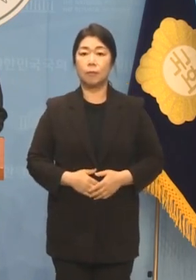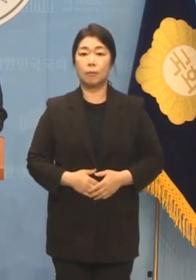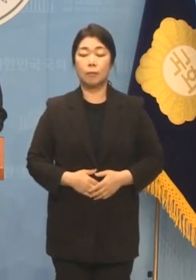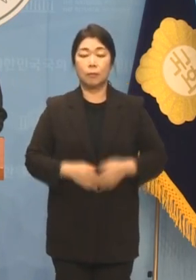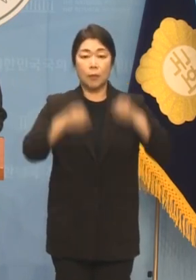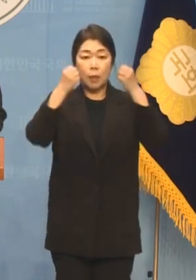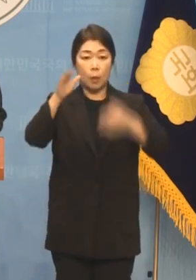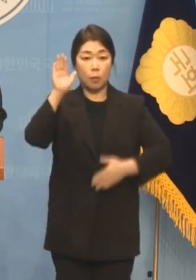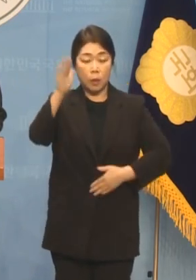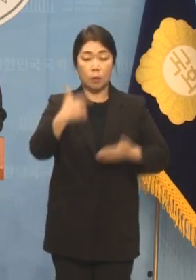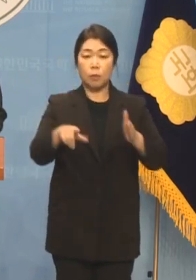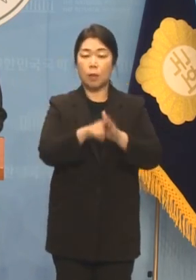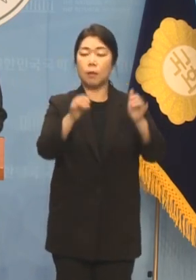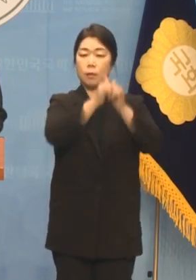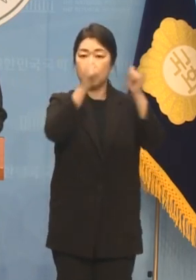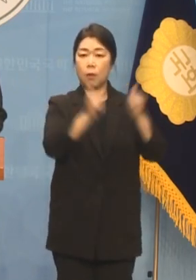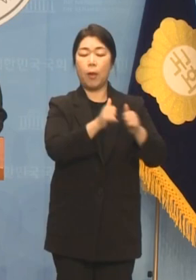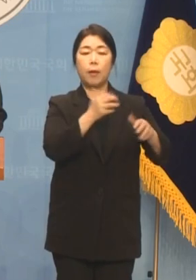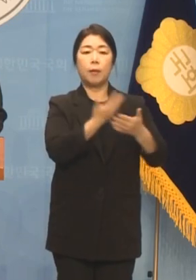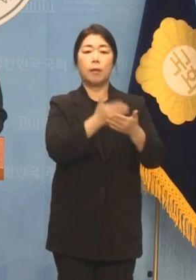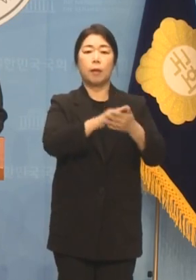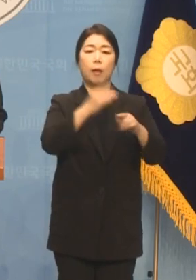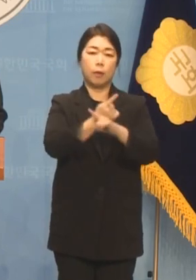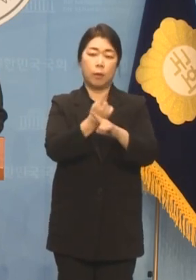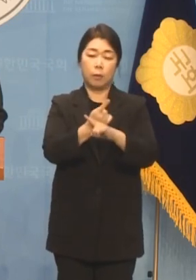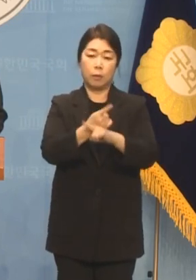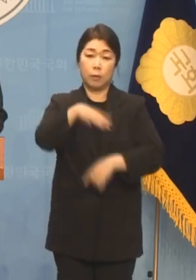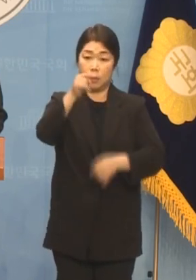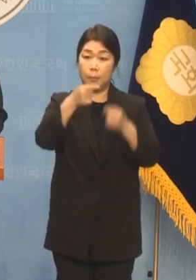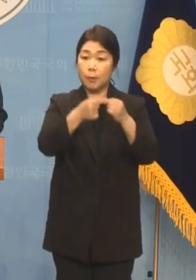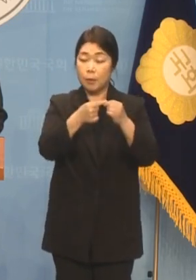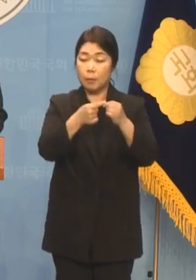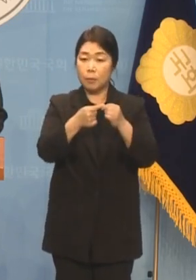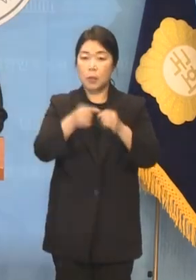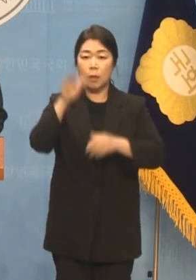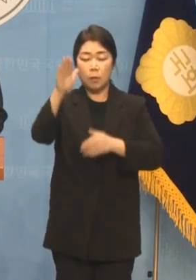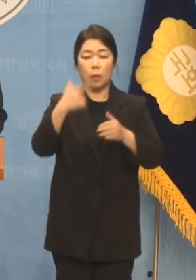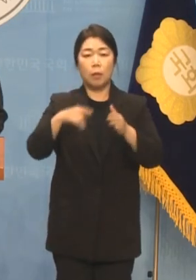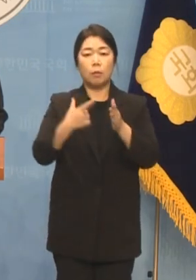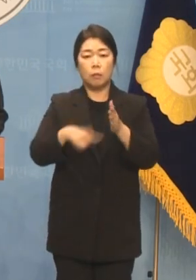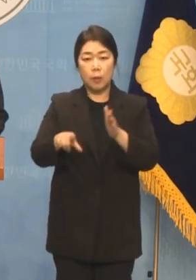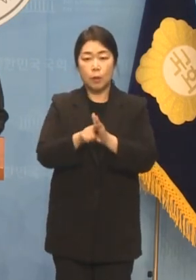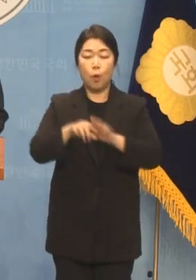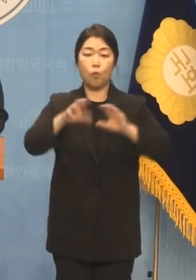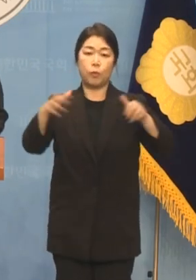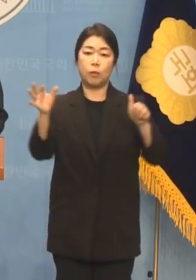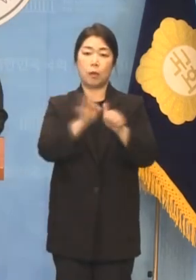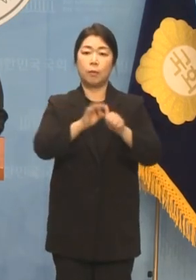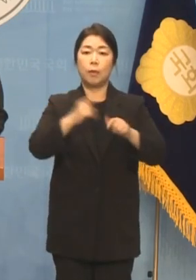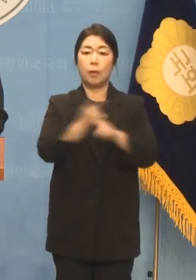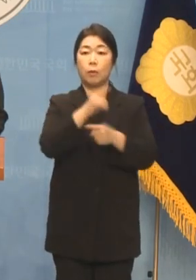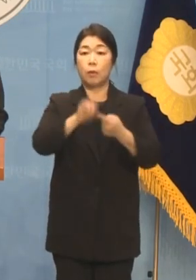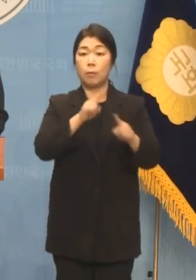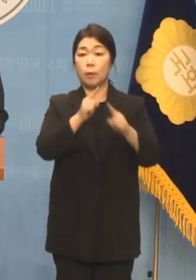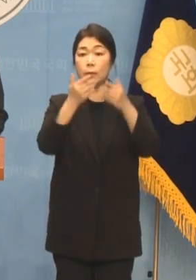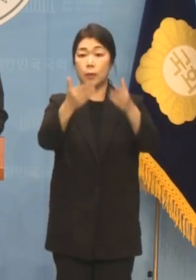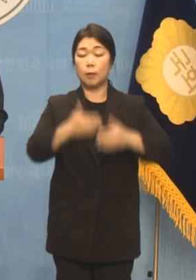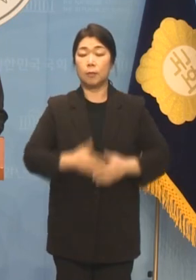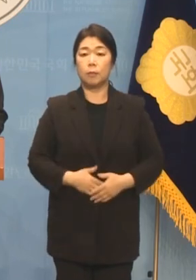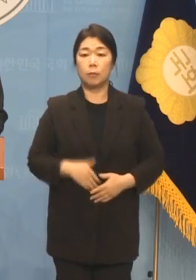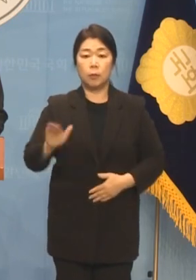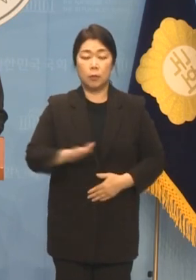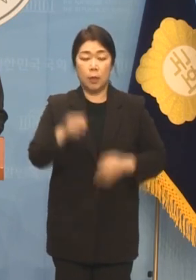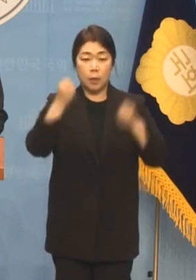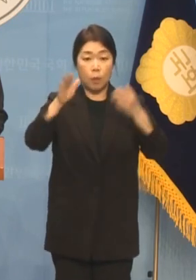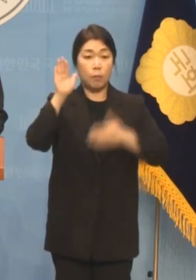새로운 미래를 연 사회개혁 첫 단계로 미래 세대를 위한 국민연금 개혁에 대해서 말씀드리겠습니다. 저희